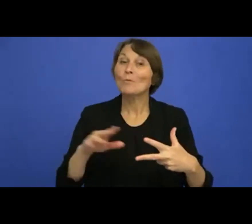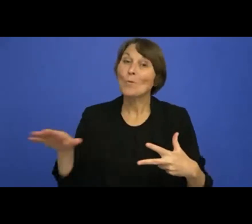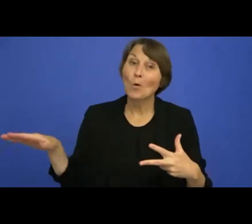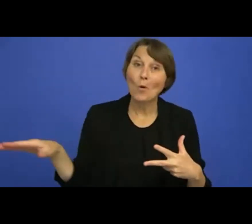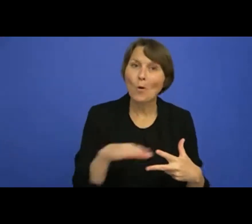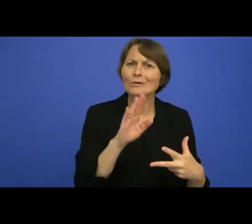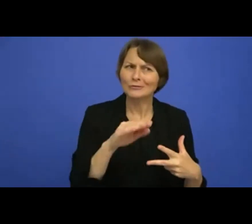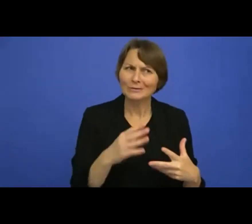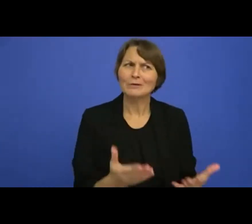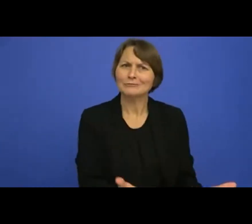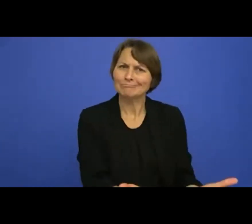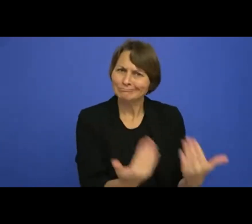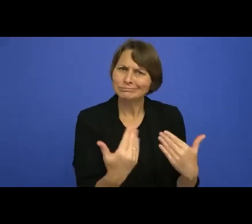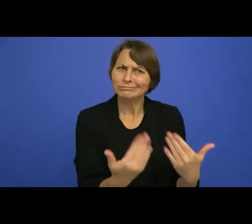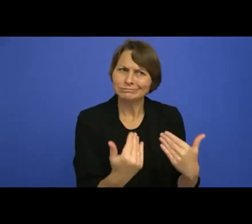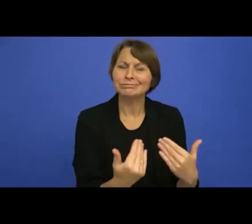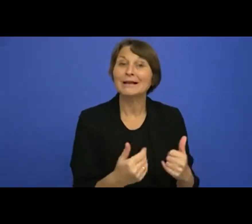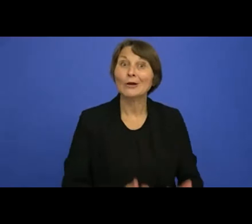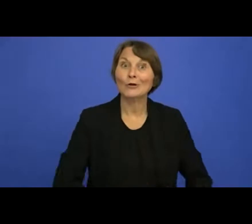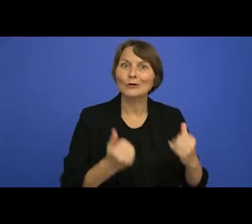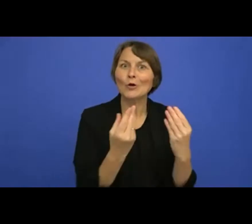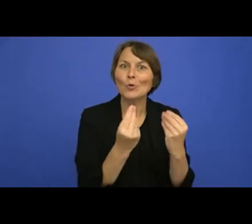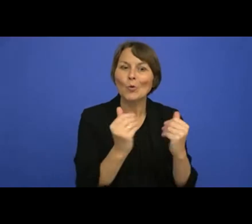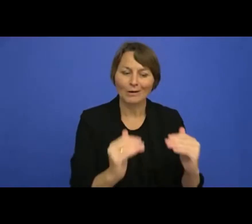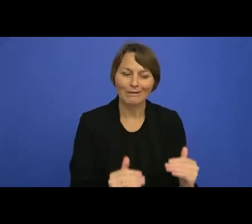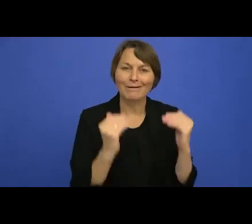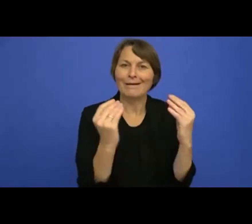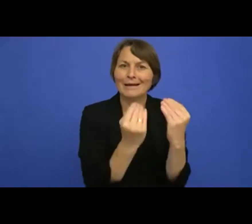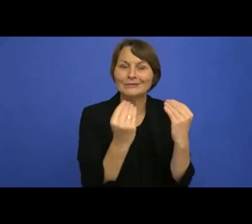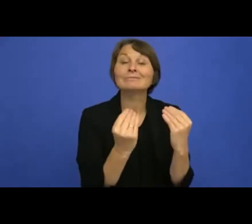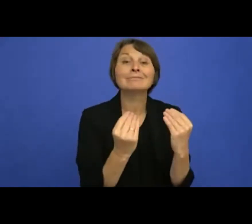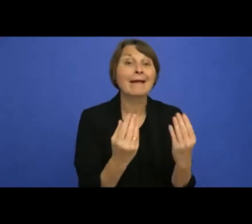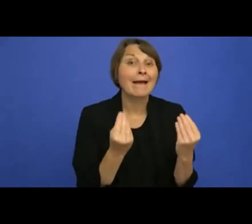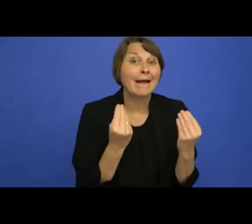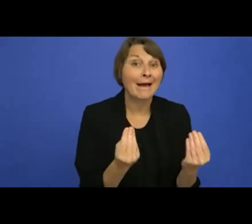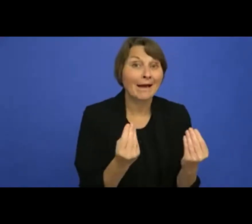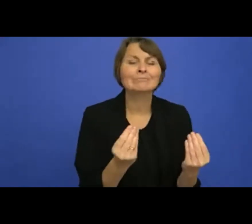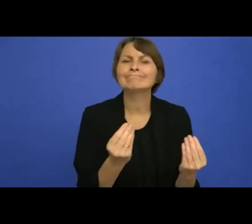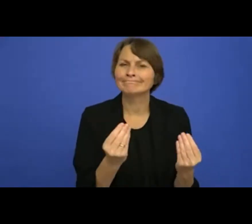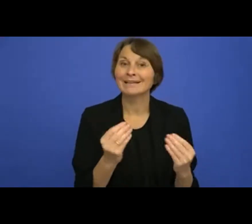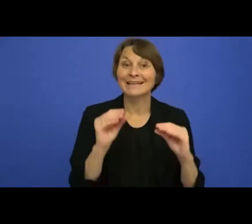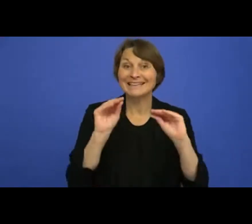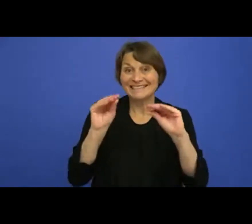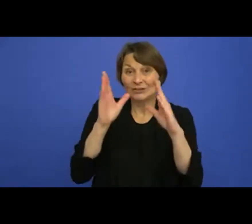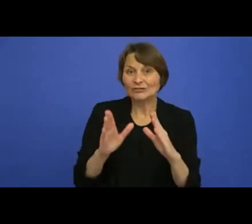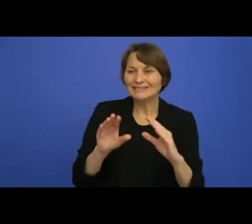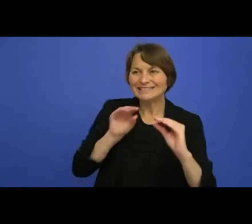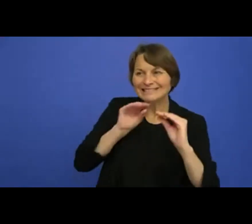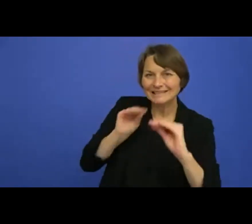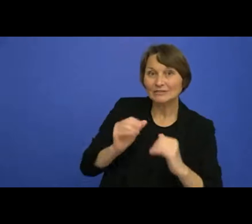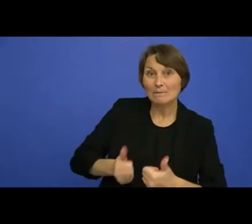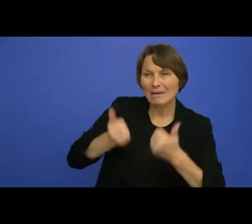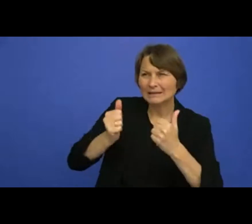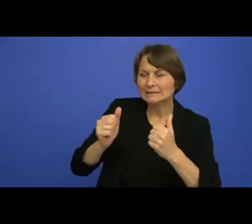il faut améliorer l'enseignement pour tous les enfants. Il faut améliorer les compétences des enseignants, l'environnement